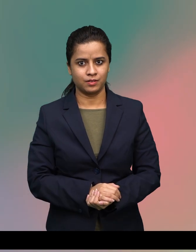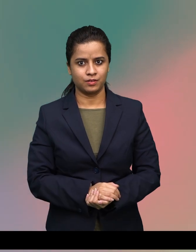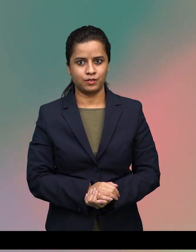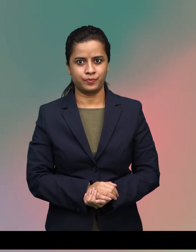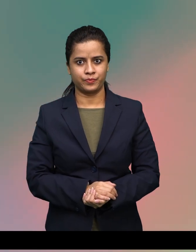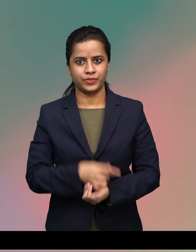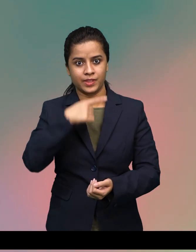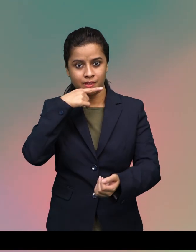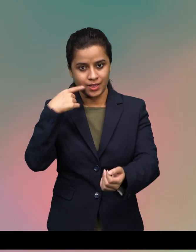ಹಾರ್ಮೋನ್ಗಳು,